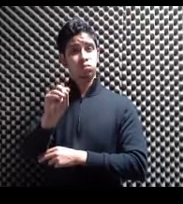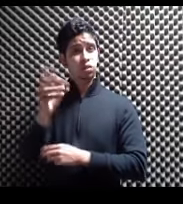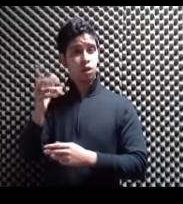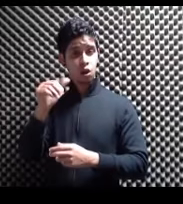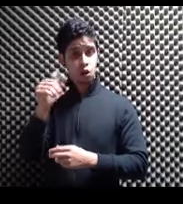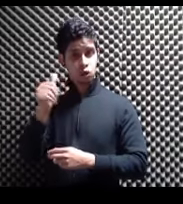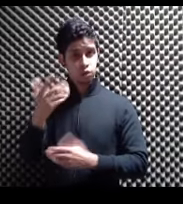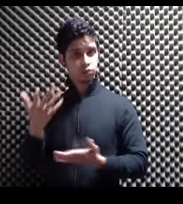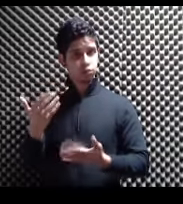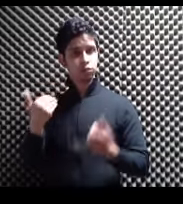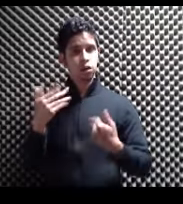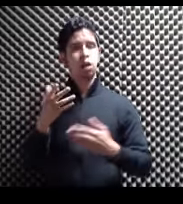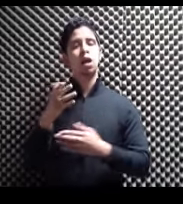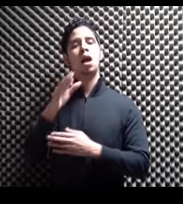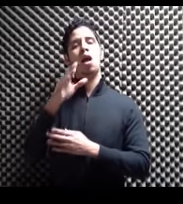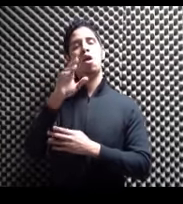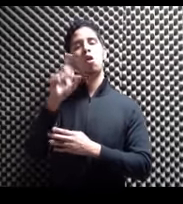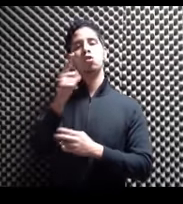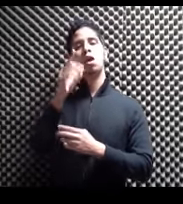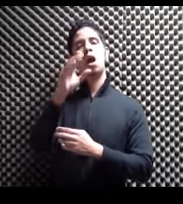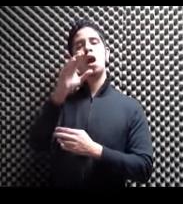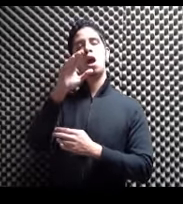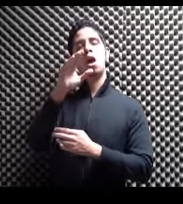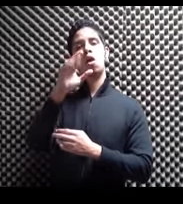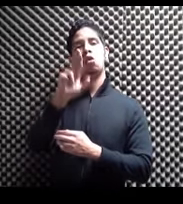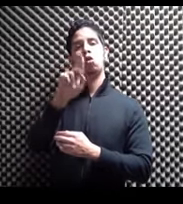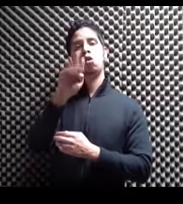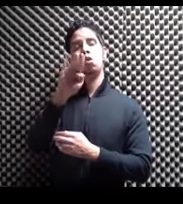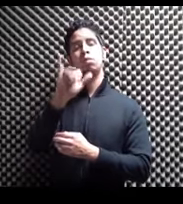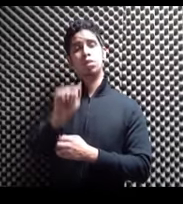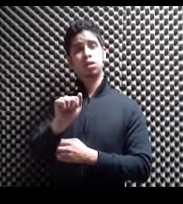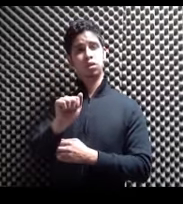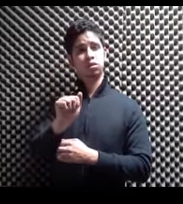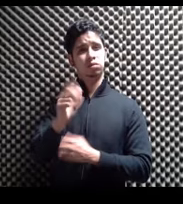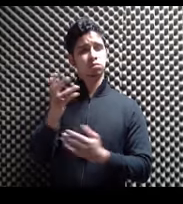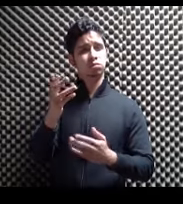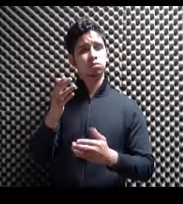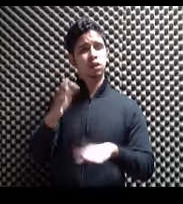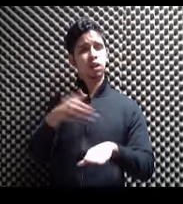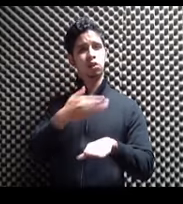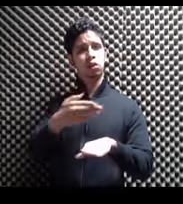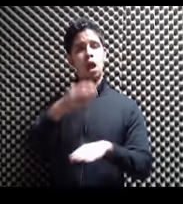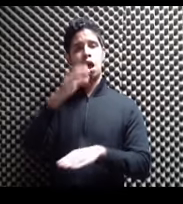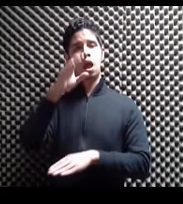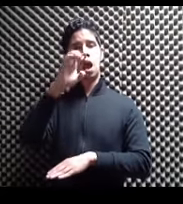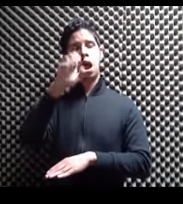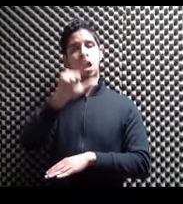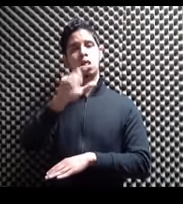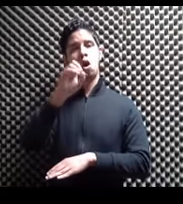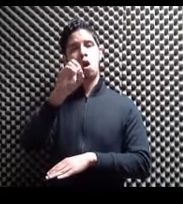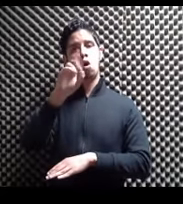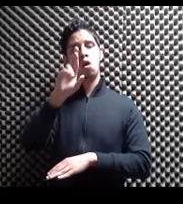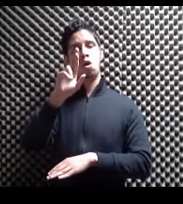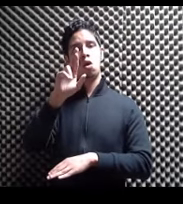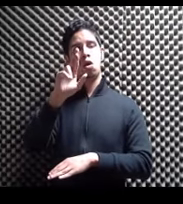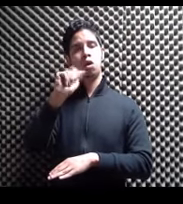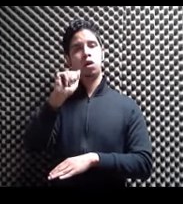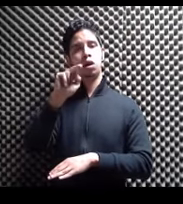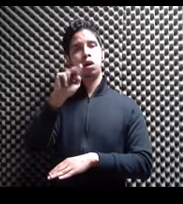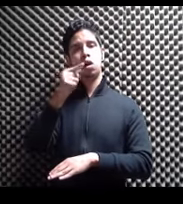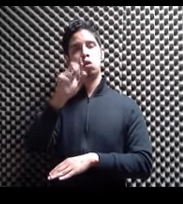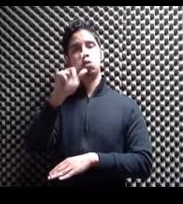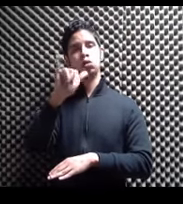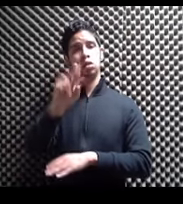Y esas canciones fueron bien populares en las listas de éxito en Puerto Rico. Y El Orangután tuvo una reciente versión hace unos cuantos